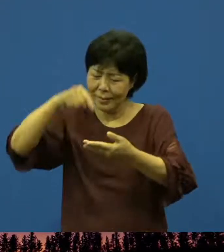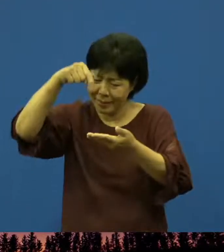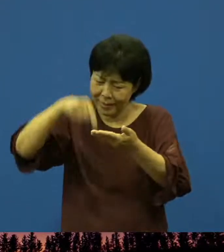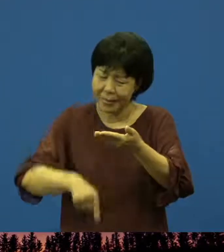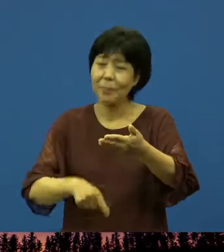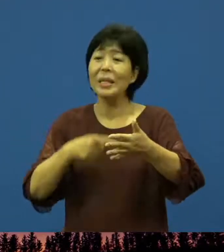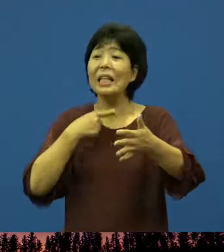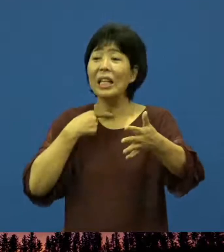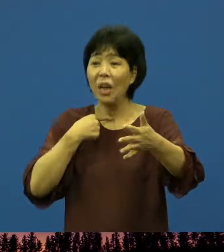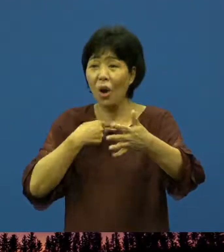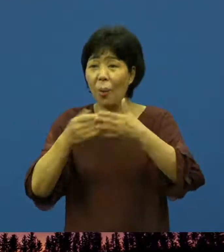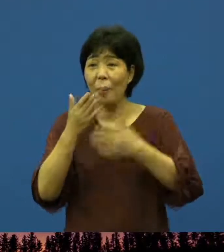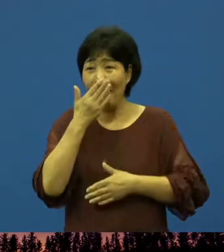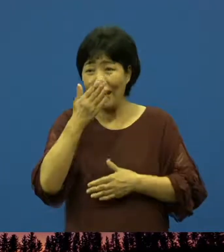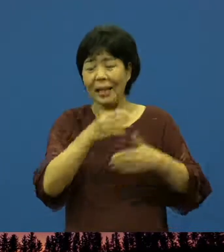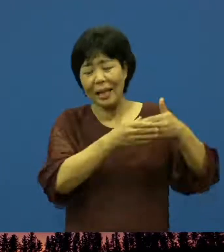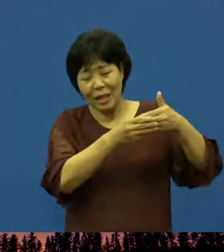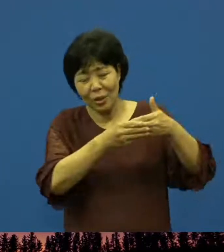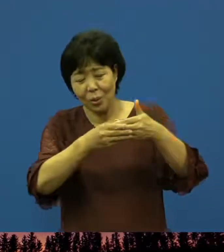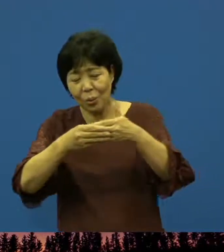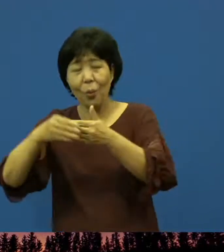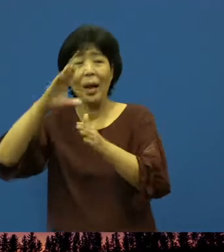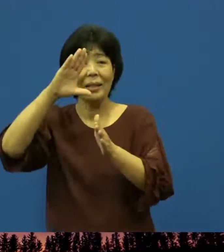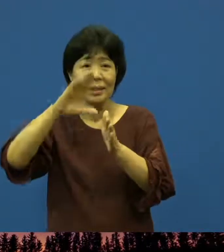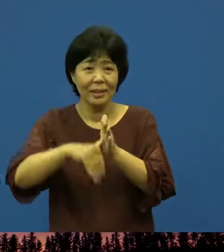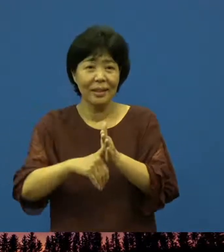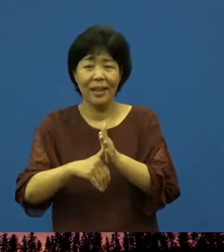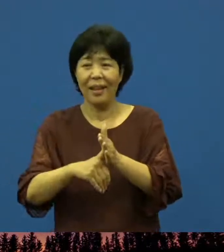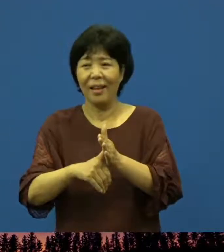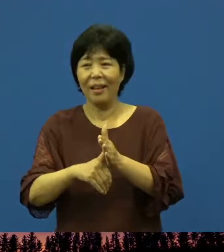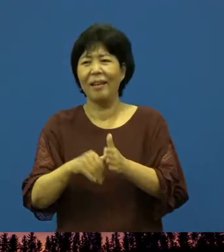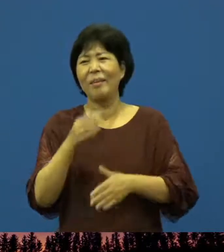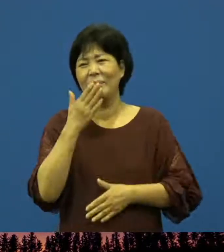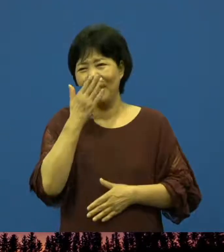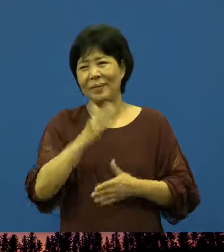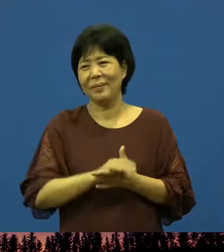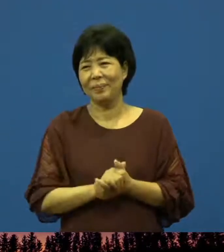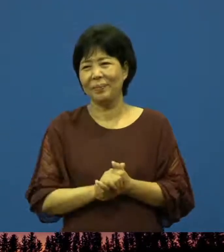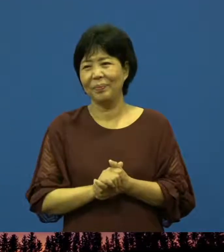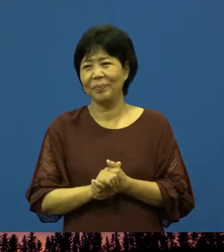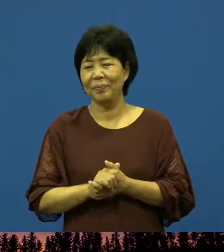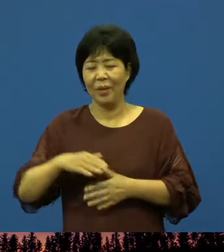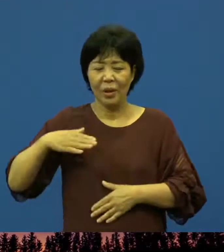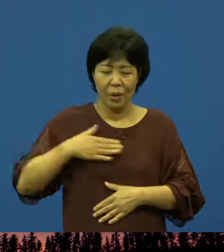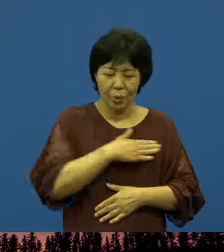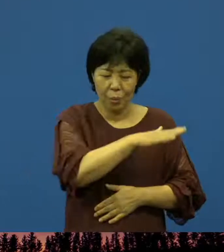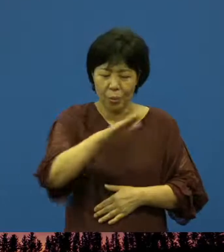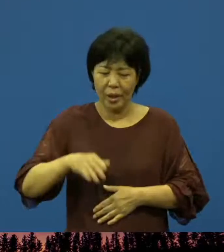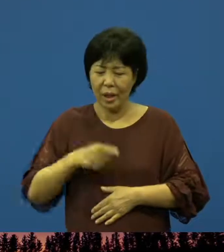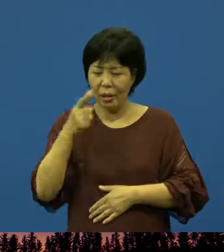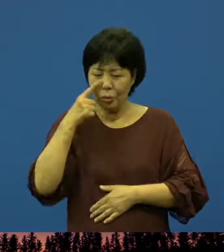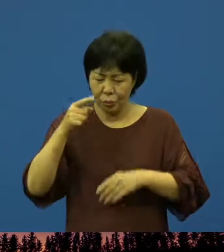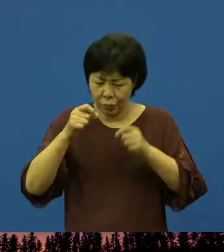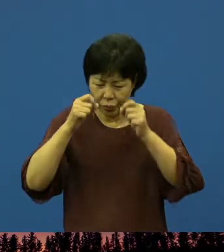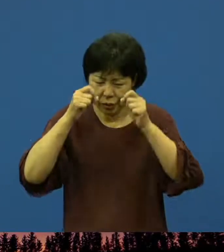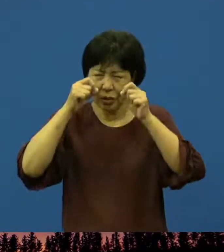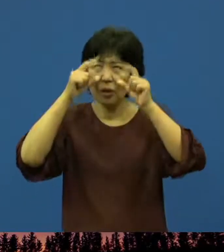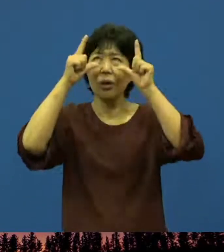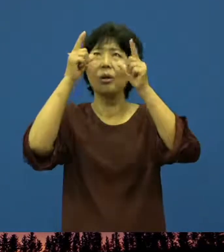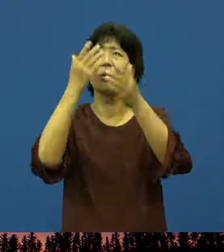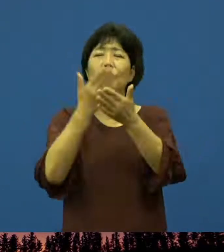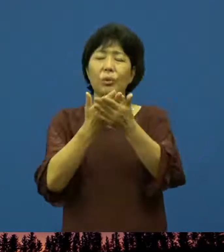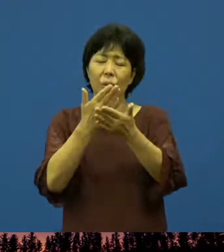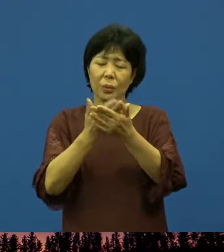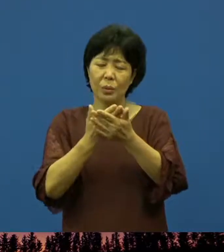성령께서 인도해 주셔야만 가능한 것입니다. 하나님, 이 밤에 우리의 눈을 열어주시기를 원합니다. 그래서 우리가